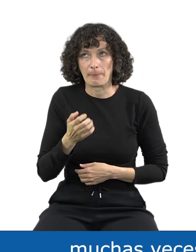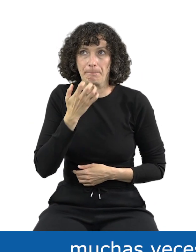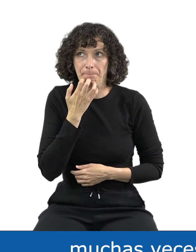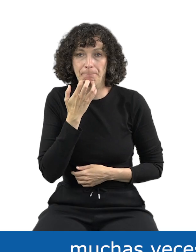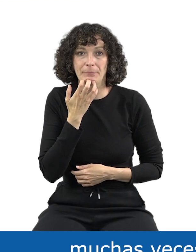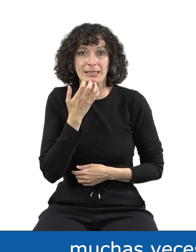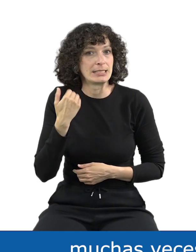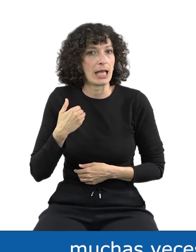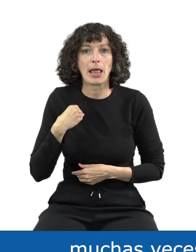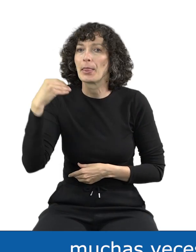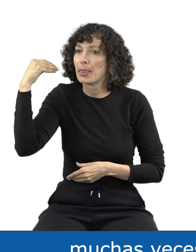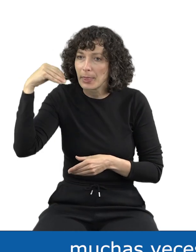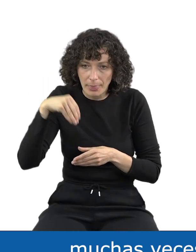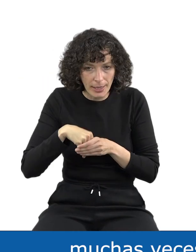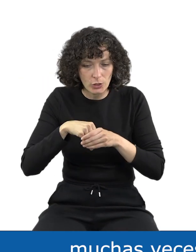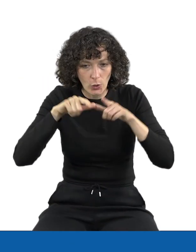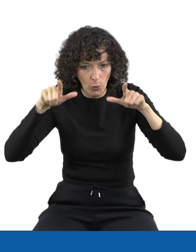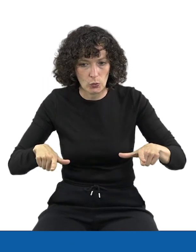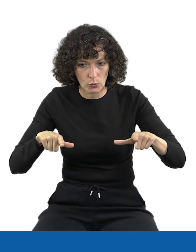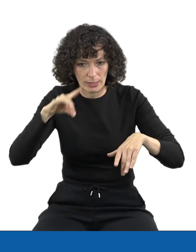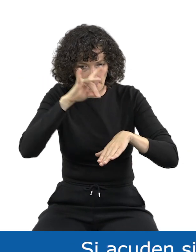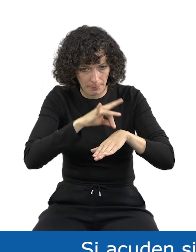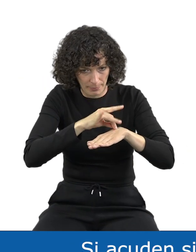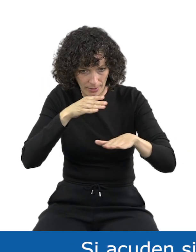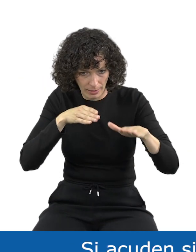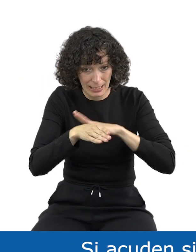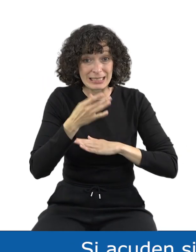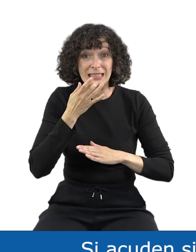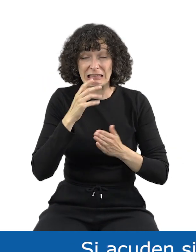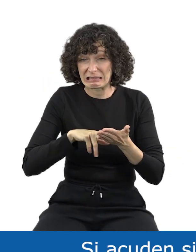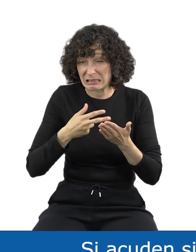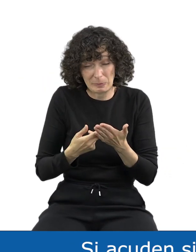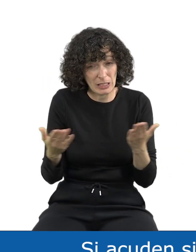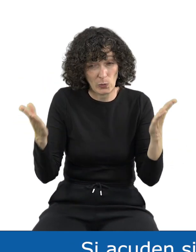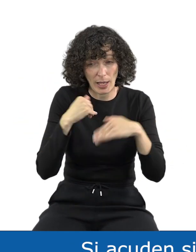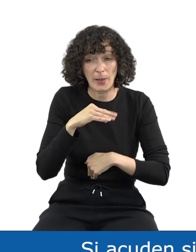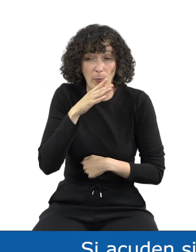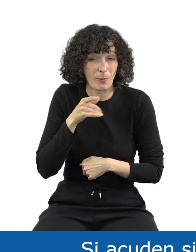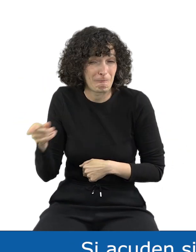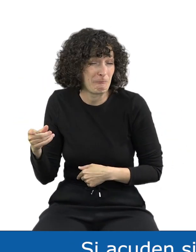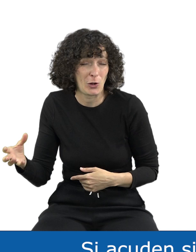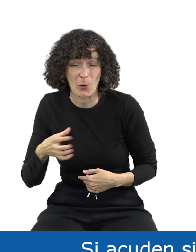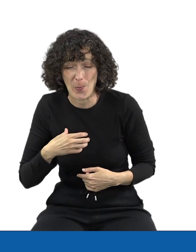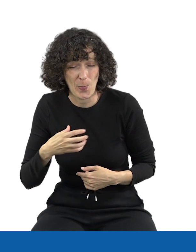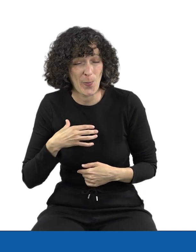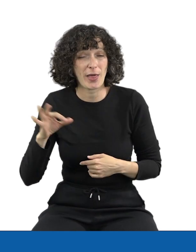pues en lo que es ya dentro de la consulta médica, si acuden sin un intérprete porque no han podido encontrar